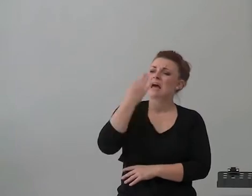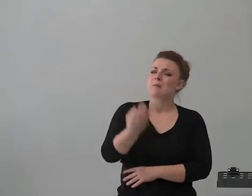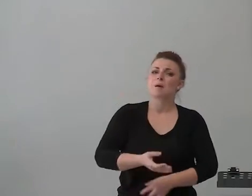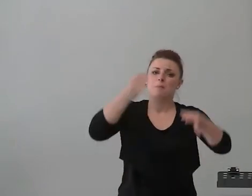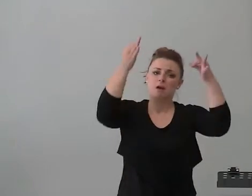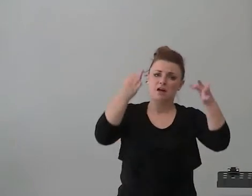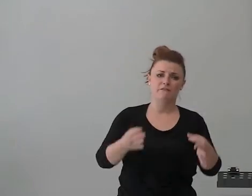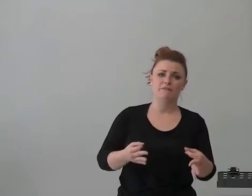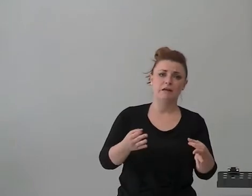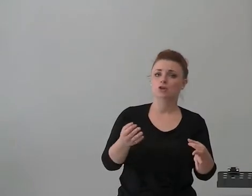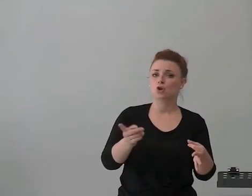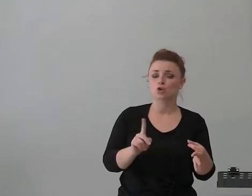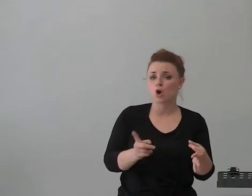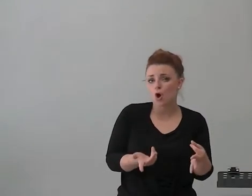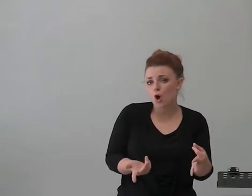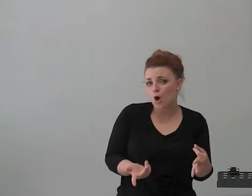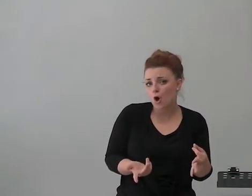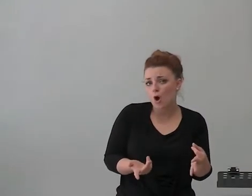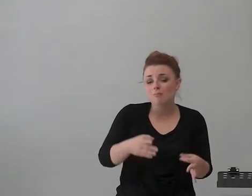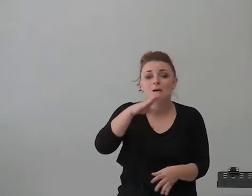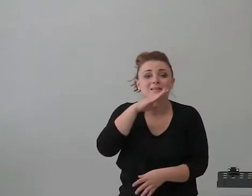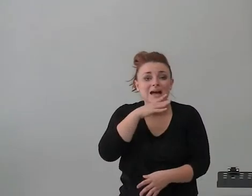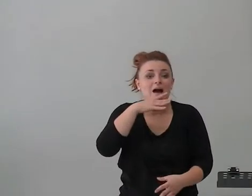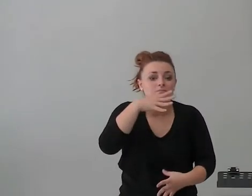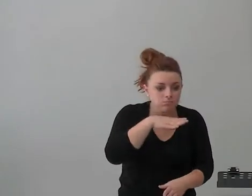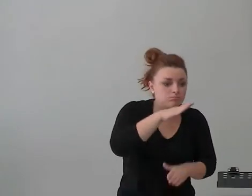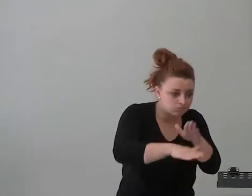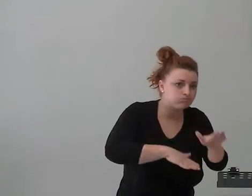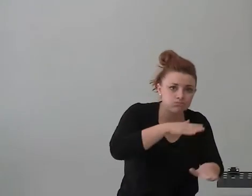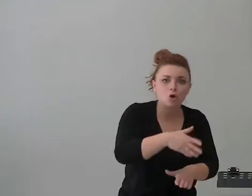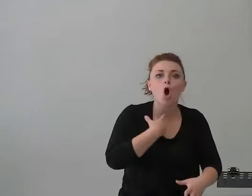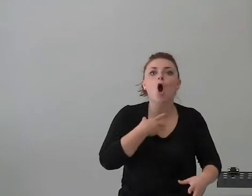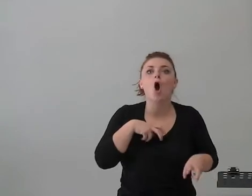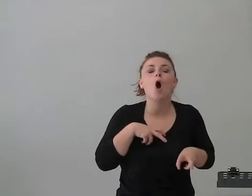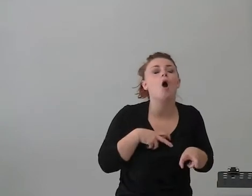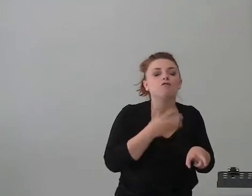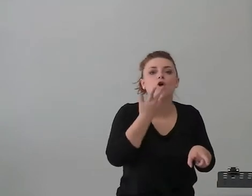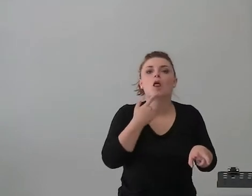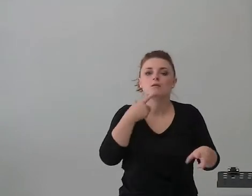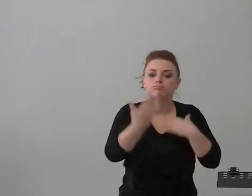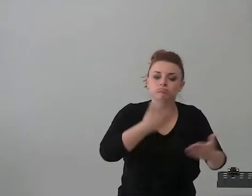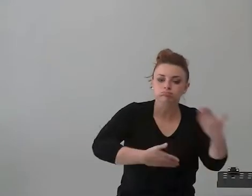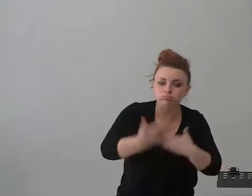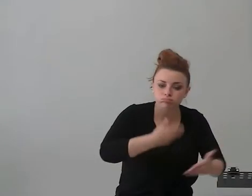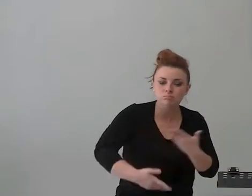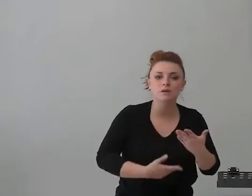mai cose abbastanza. Suona come alcuni credenti, non dobbiamo vivere così.